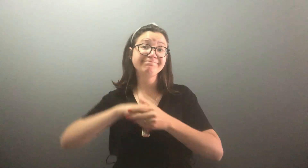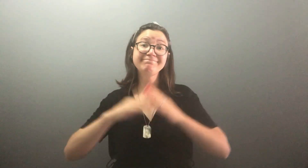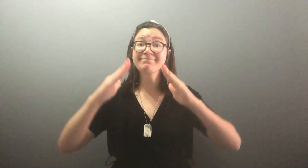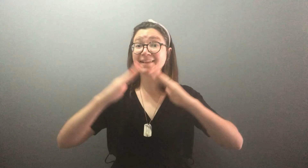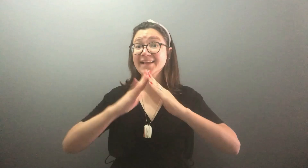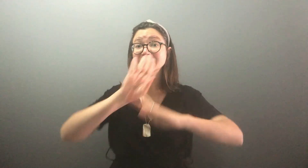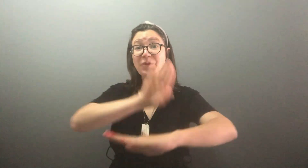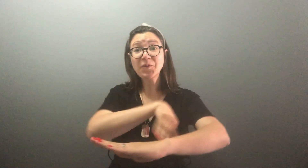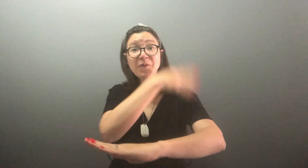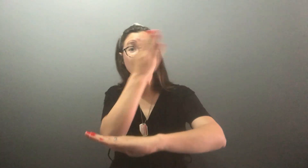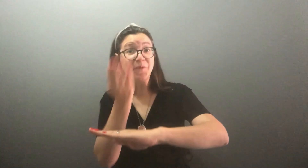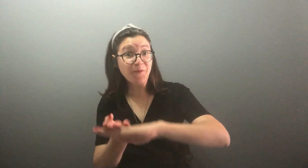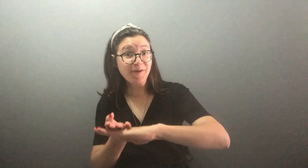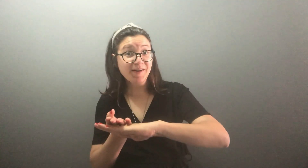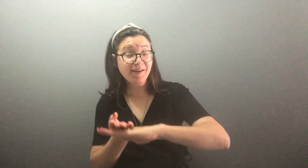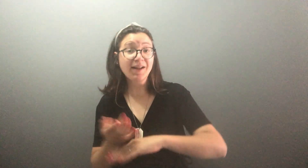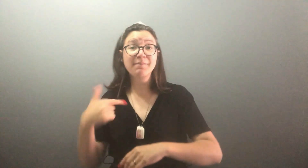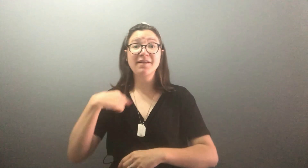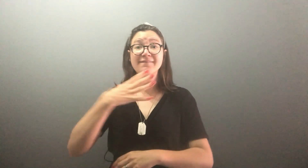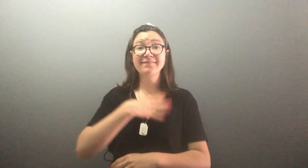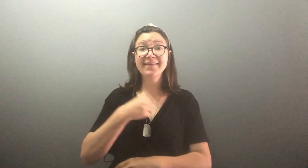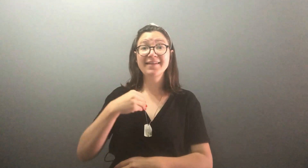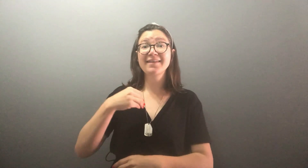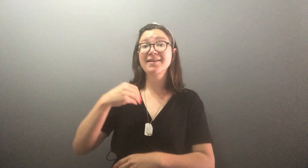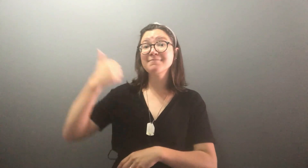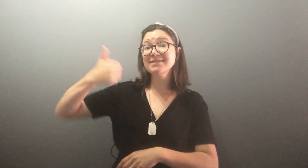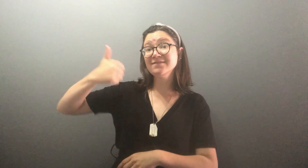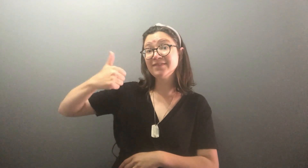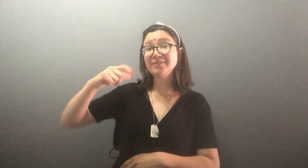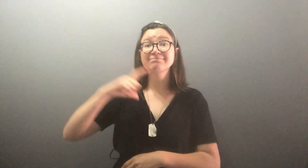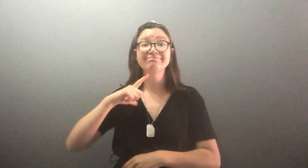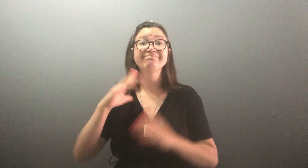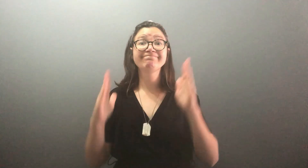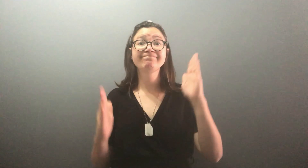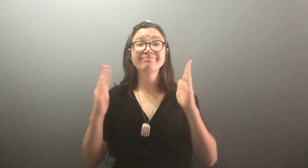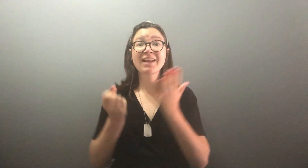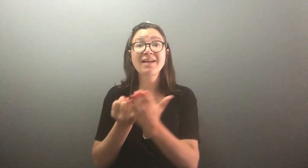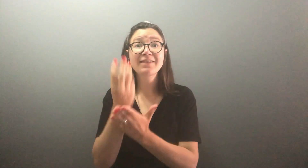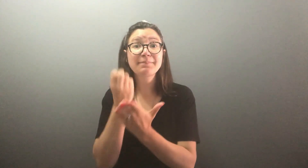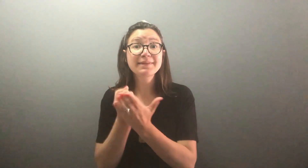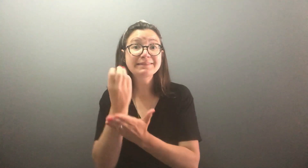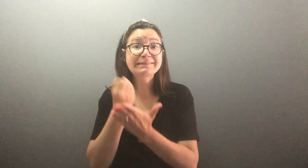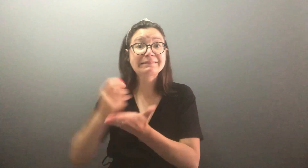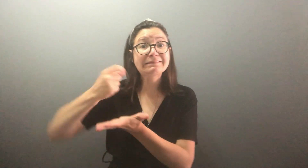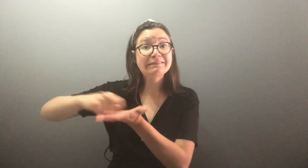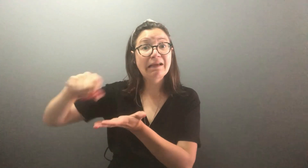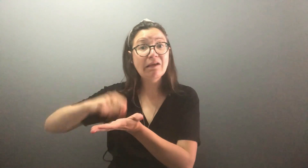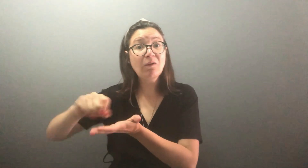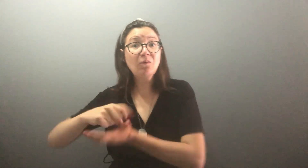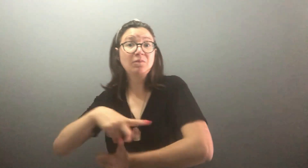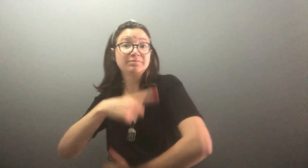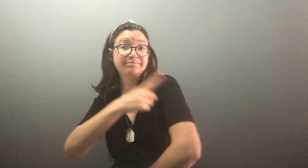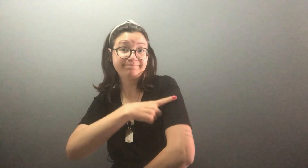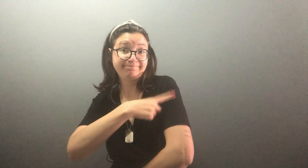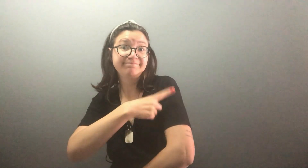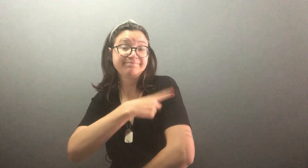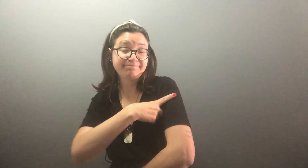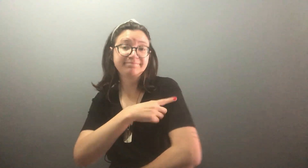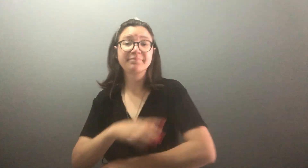porque a gente ficou em casa o dia inteiro, eu com as minhas 2 filhas, em períodos diferentes, a mais velha em idade escolar, em